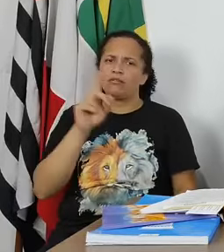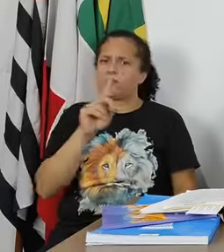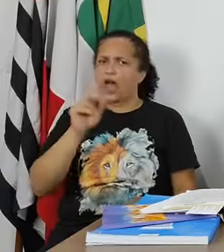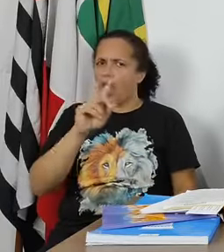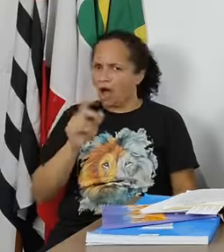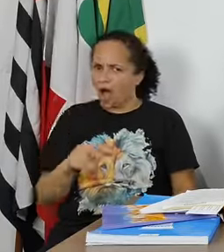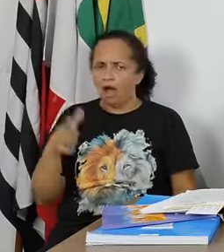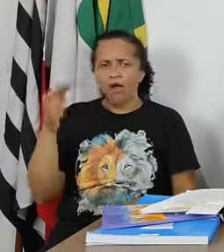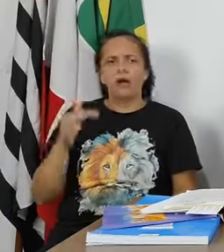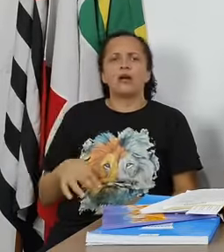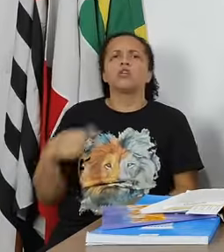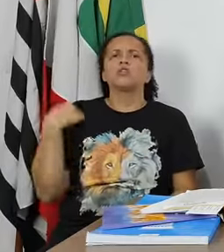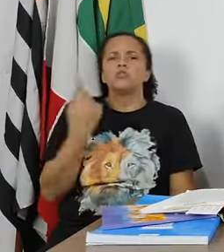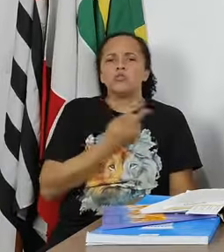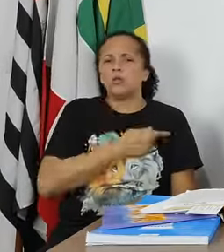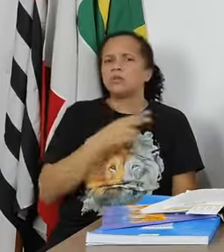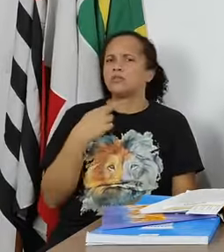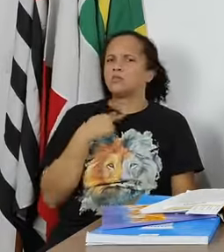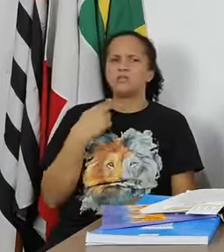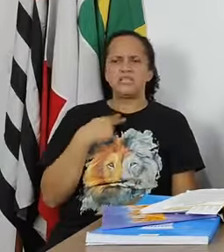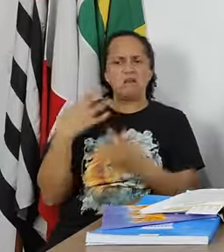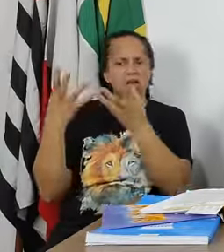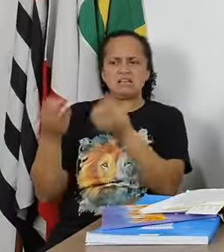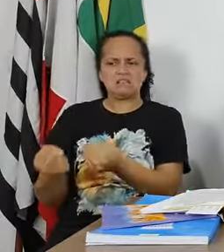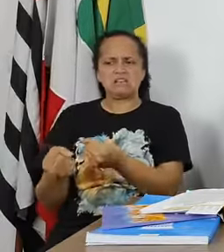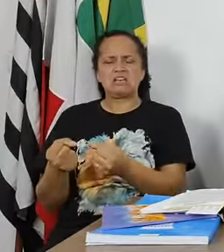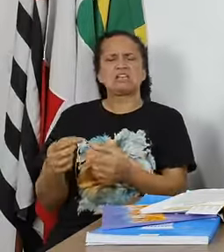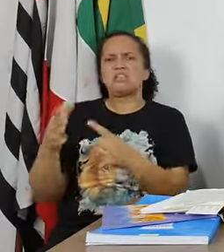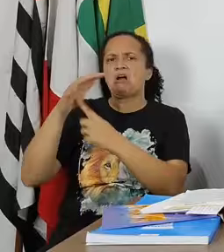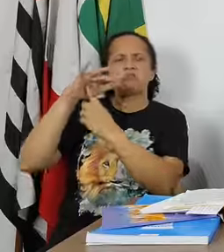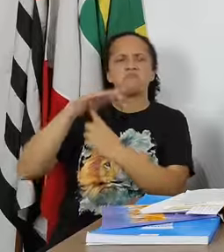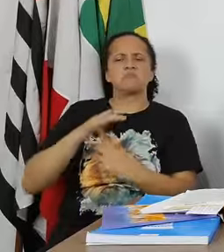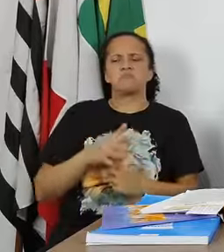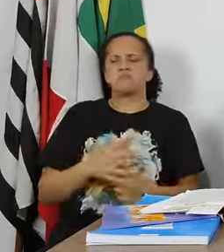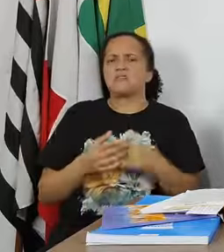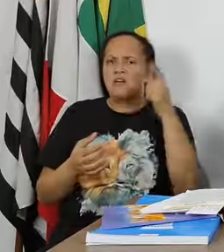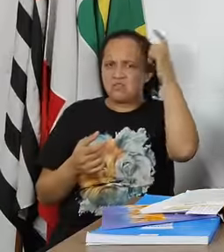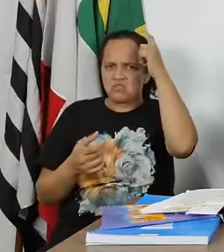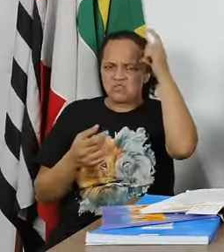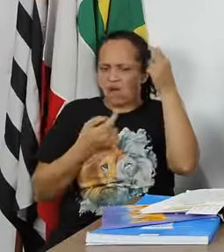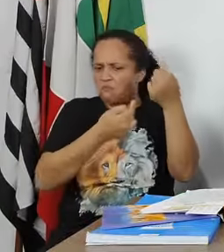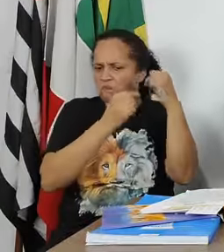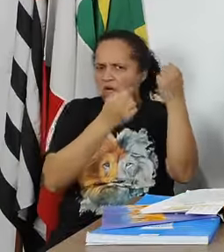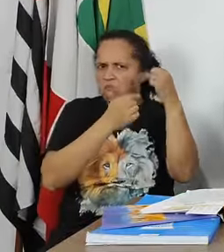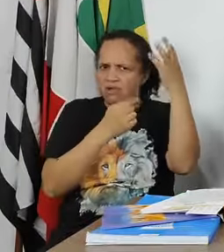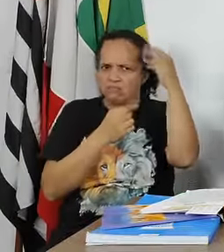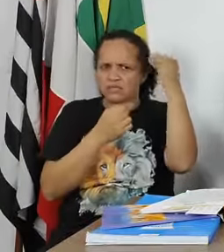somos mais que vencedores. Nós não devemos aceitar essas sugestões malignas na nossa vida. Nós não somos